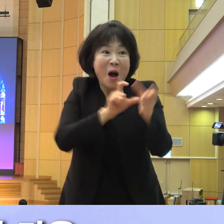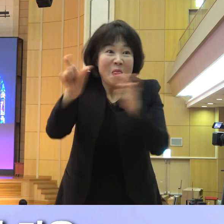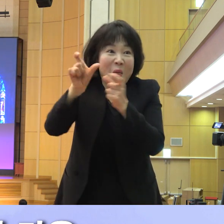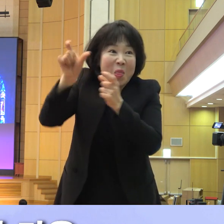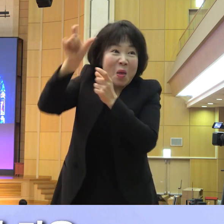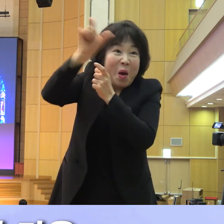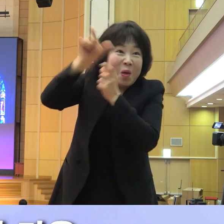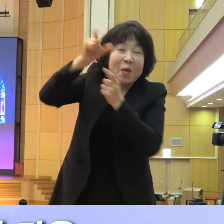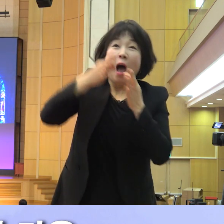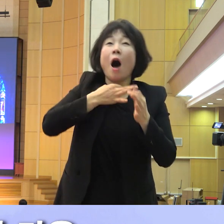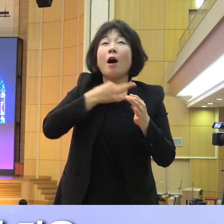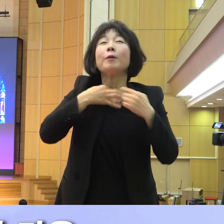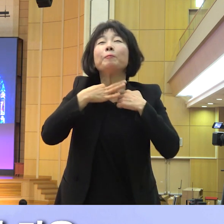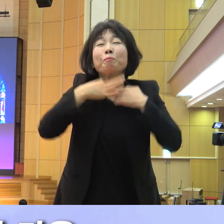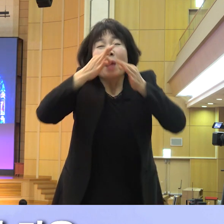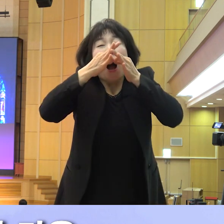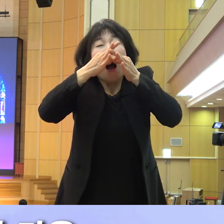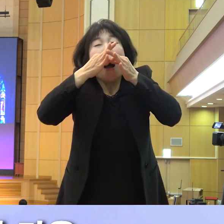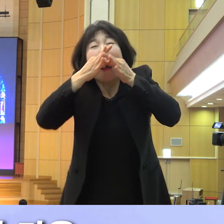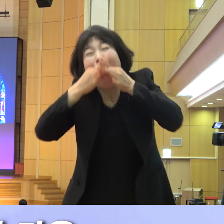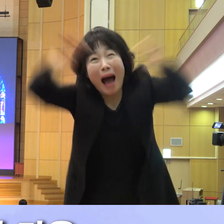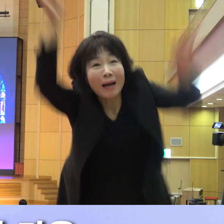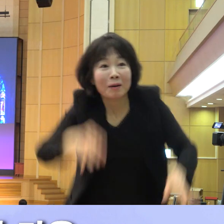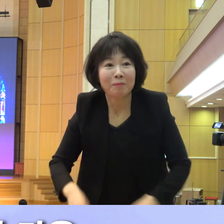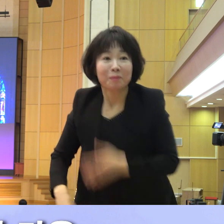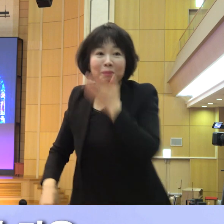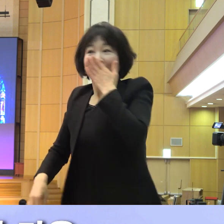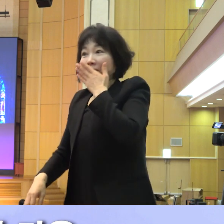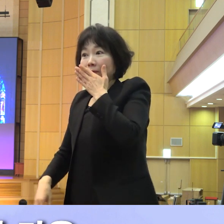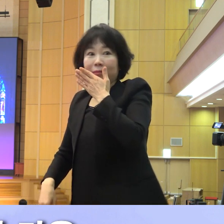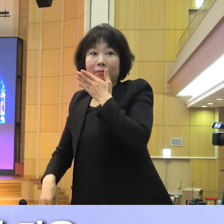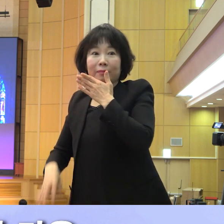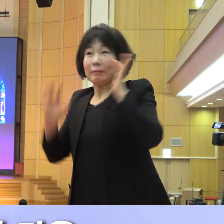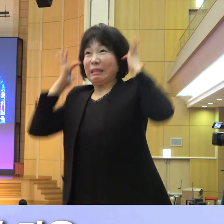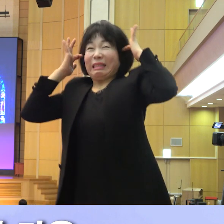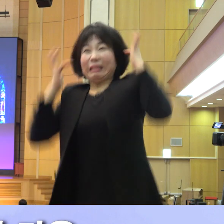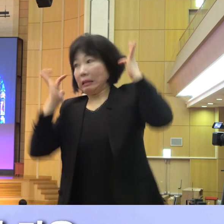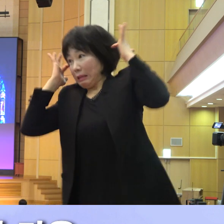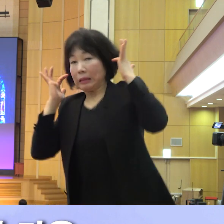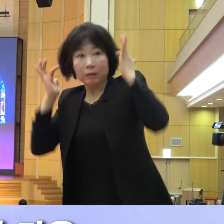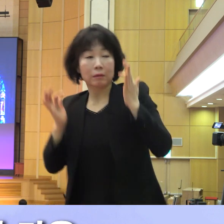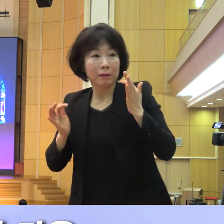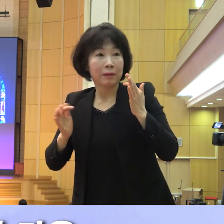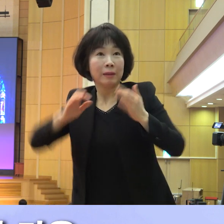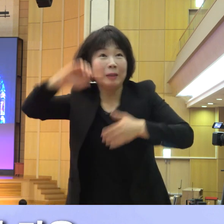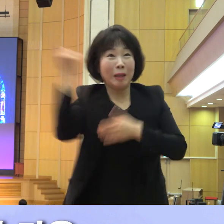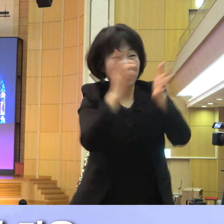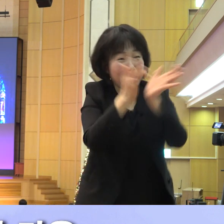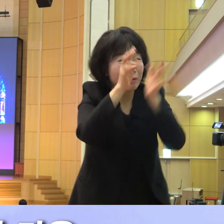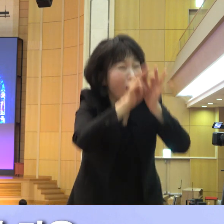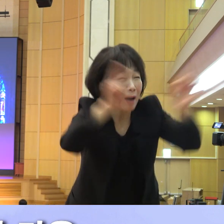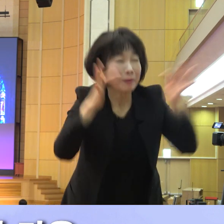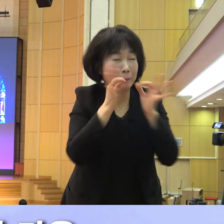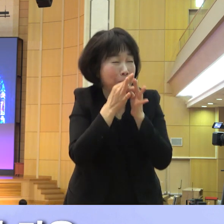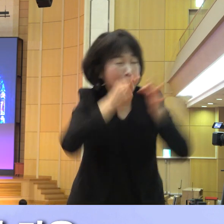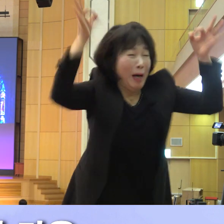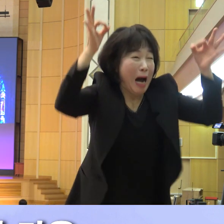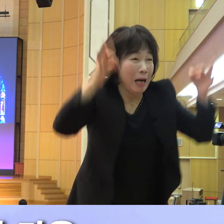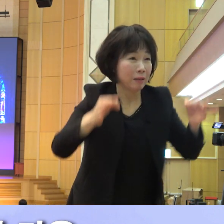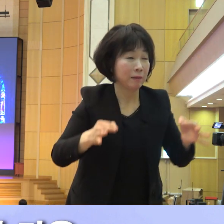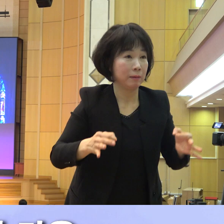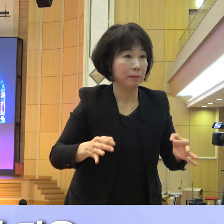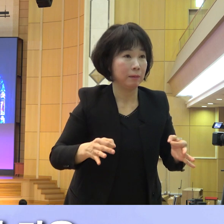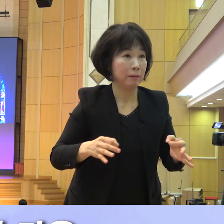큰 소리로 말하기를 다윗의 자손 예수여 불쌍히 여겨 주옵소서. 예수님 두 번째